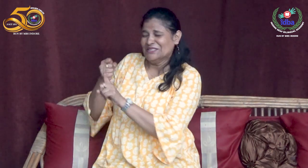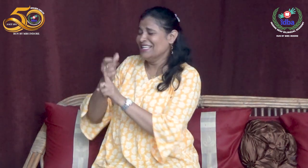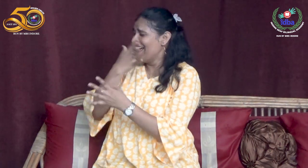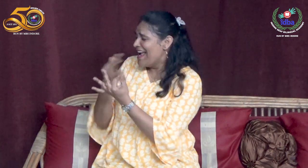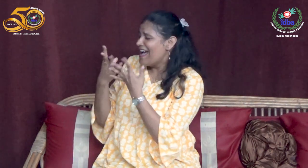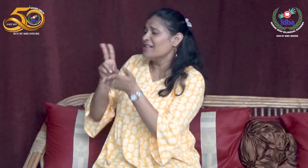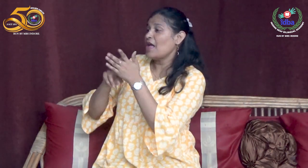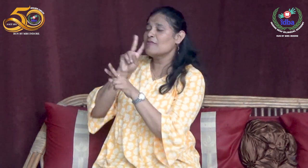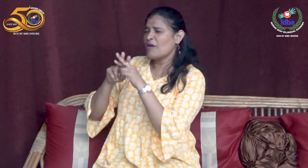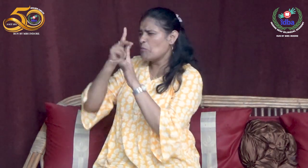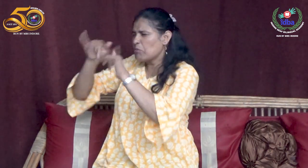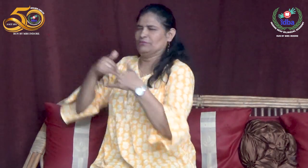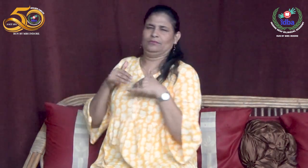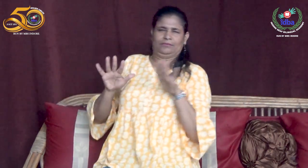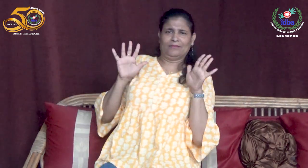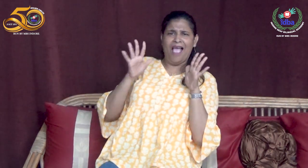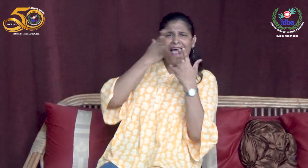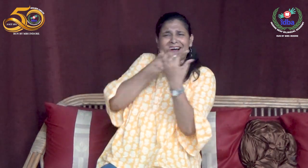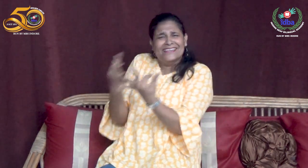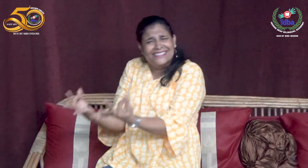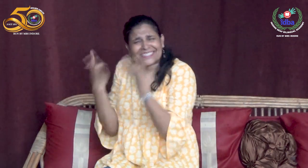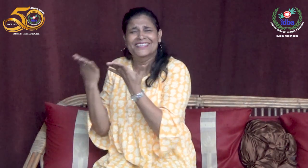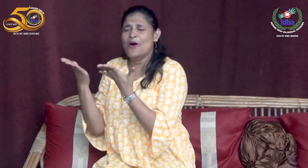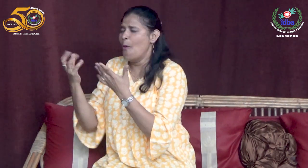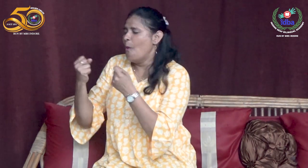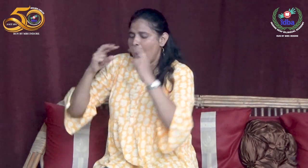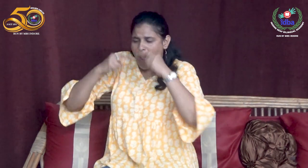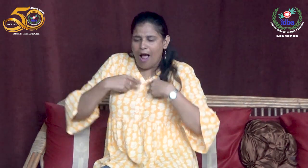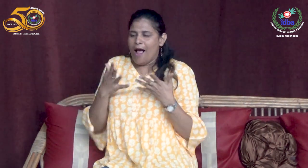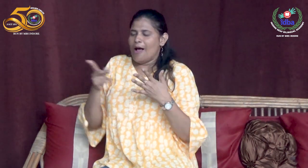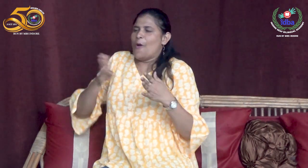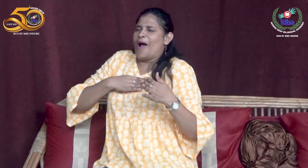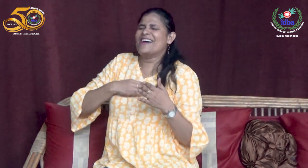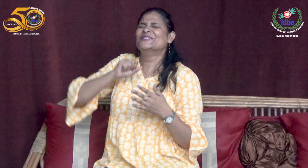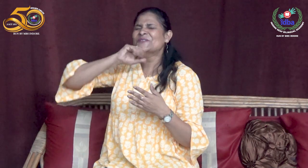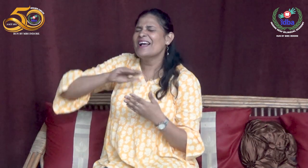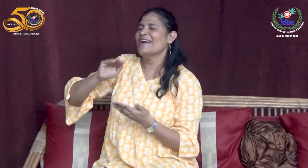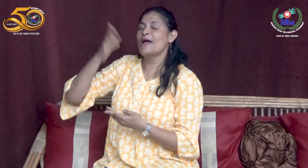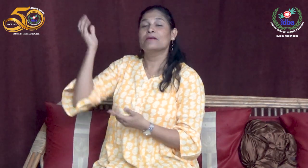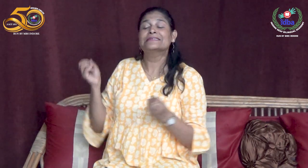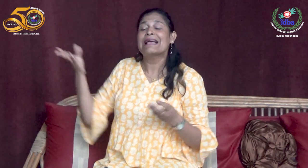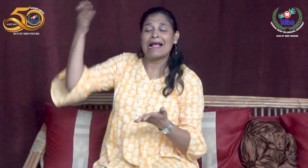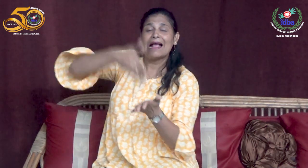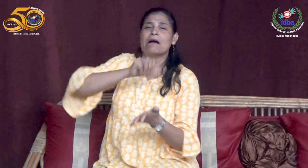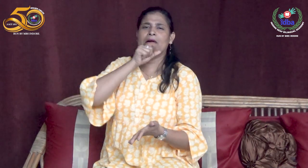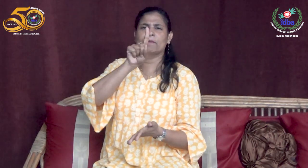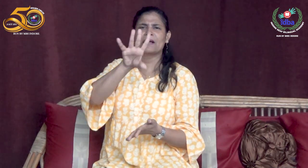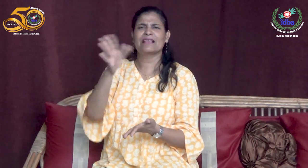किया कि नहीं, उन्होंने कहा तुम बहुत सुंदर हो, तुम कर सकती हो, तुम बहुत अच्छी हो, वाई नॉट। तुम अपने आप को देखो, तुम तो बहुत अच्छा कर सकती हो। तुम इधर